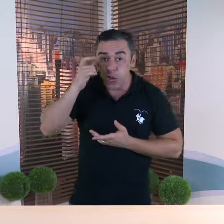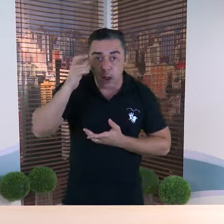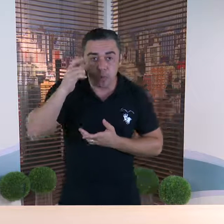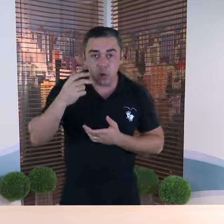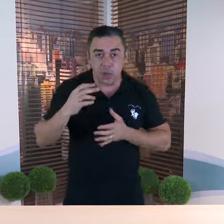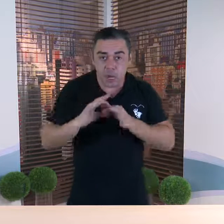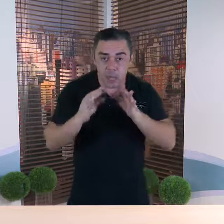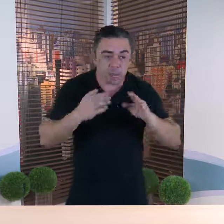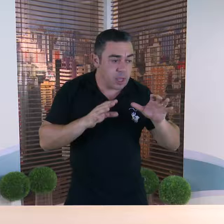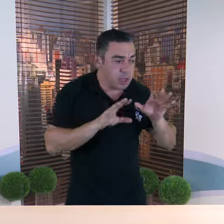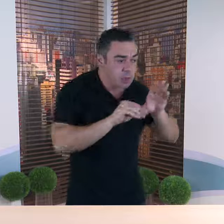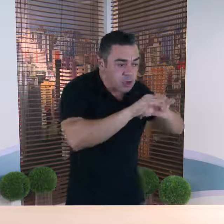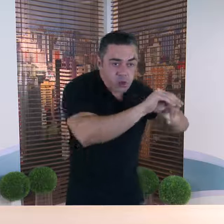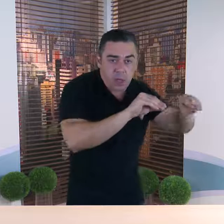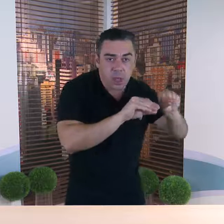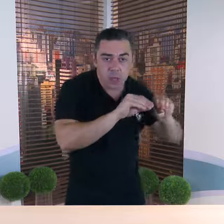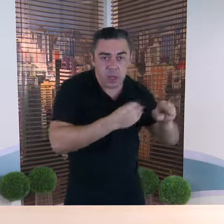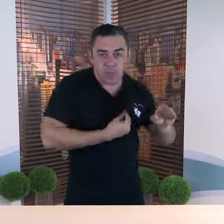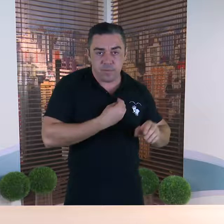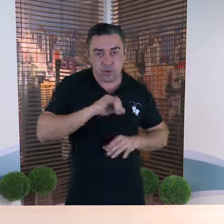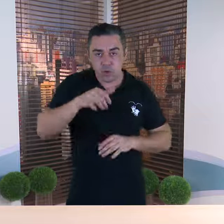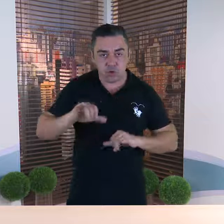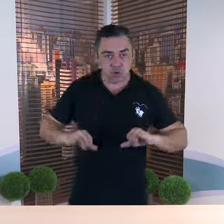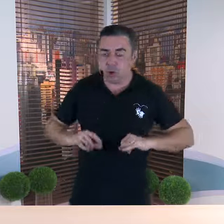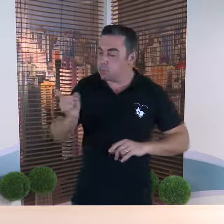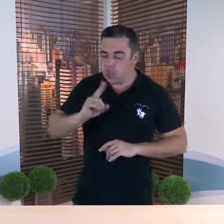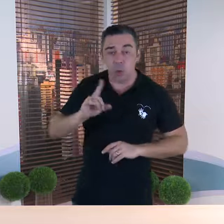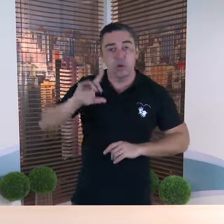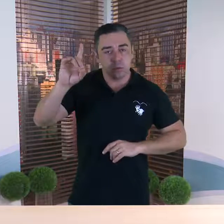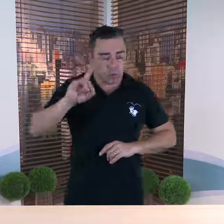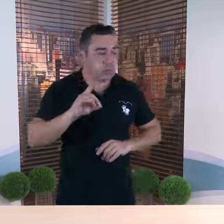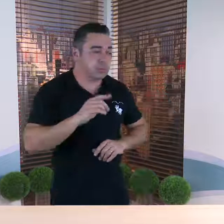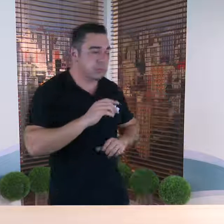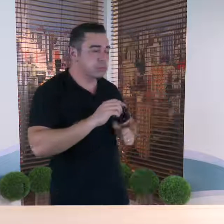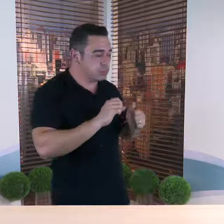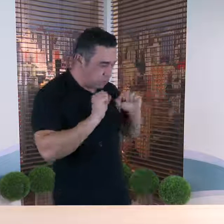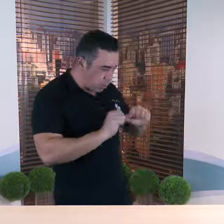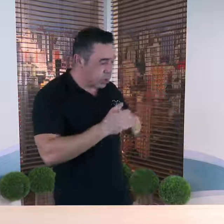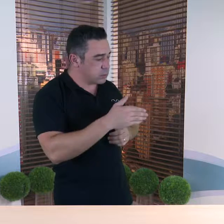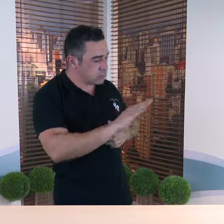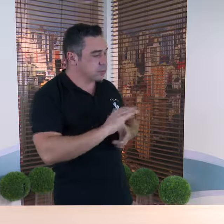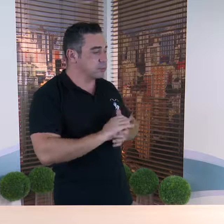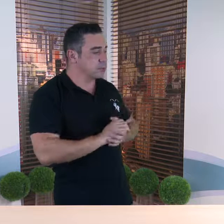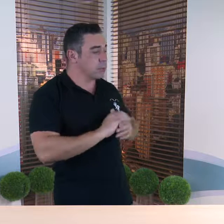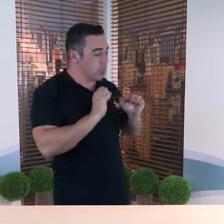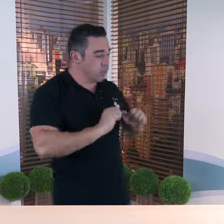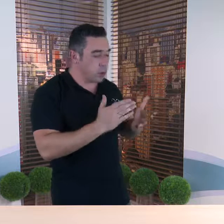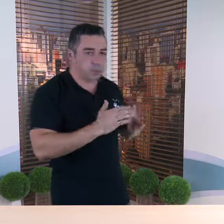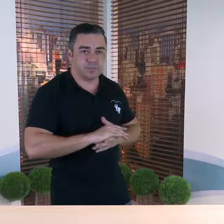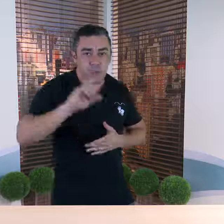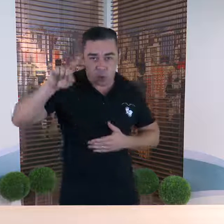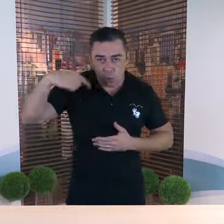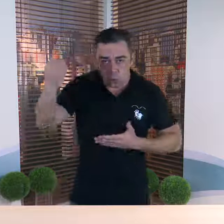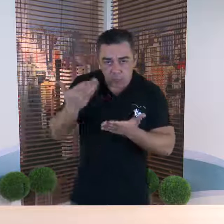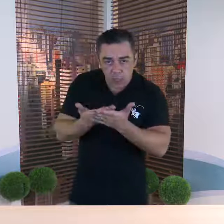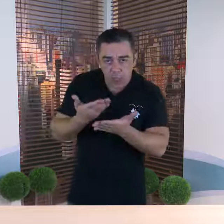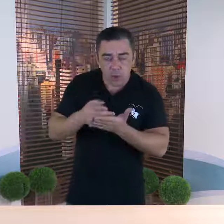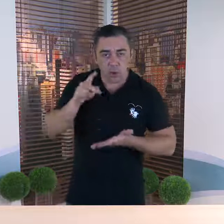não tocou como quis, mas apenas da forma que Deus permitiu. Bem, na próxima aula